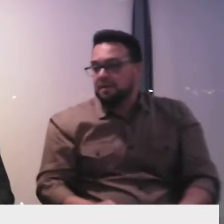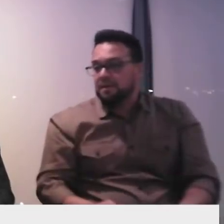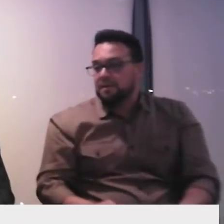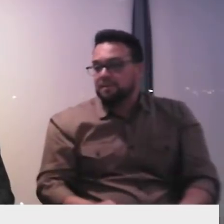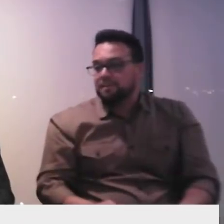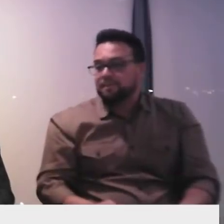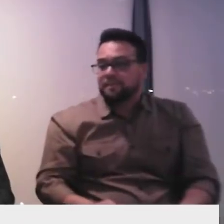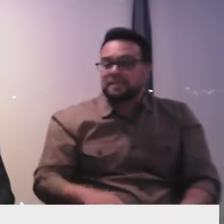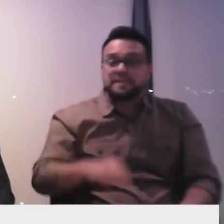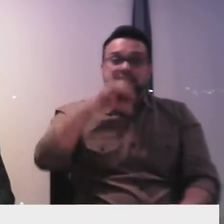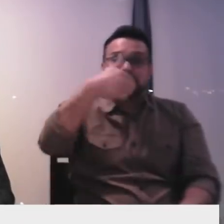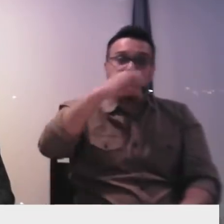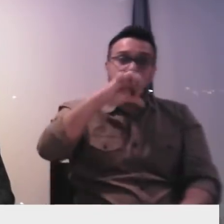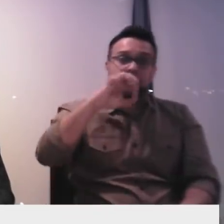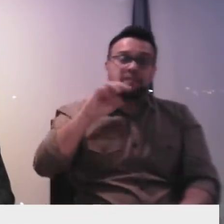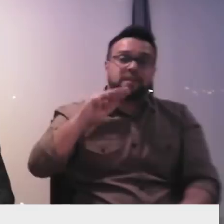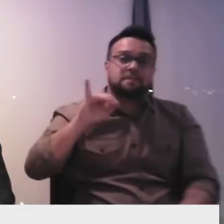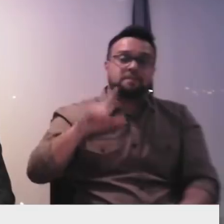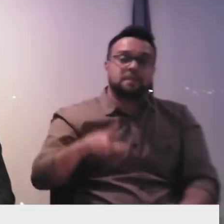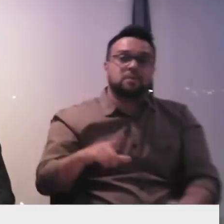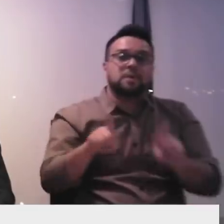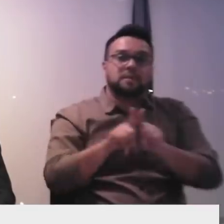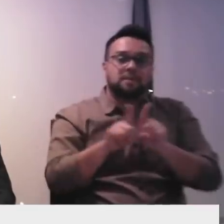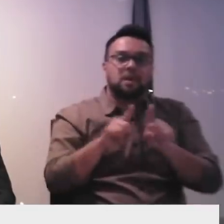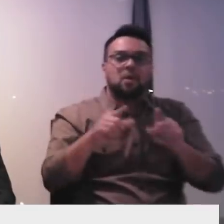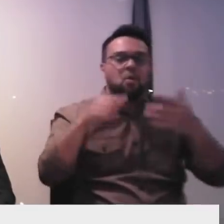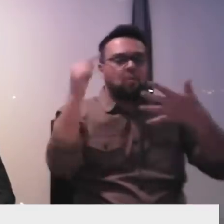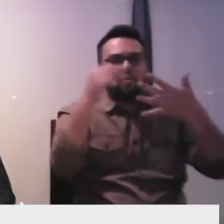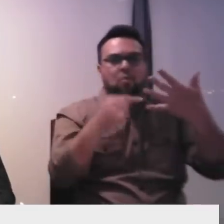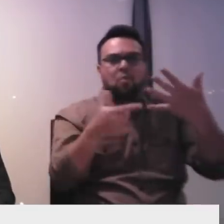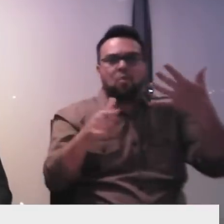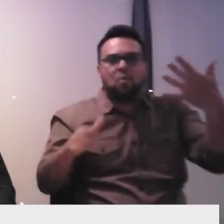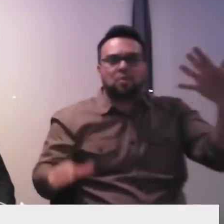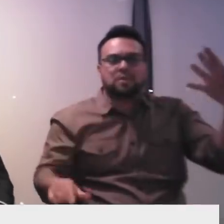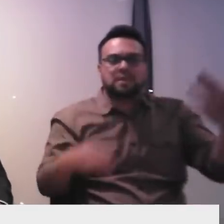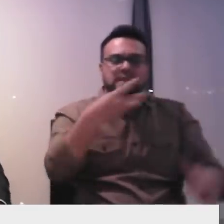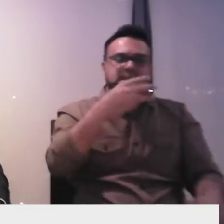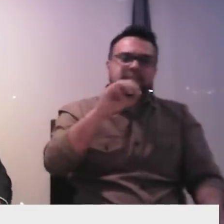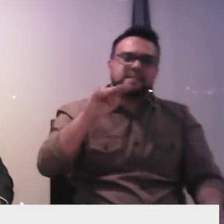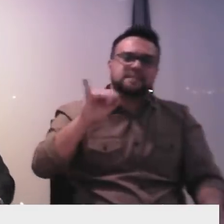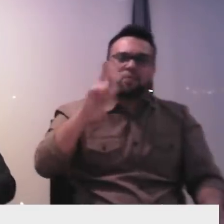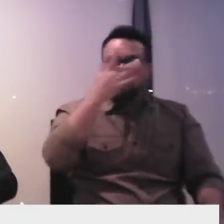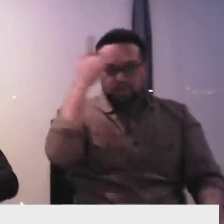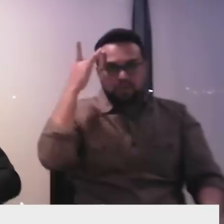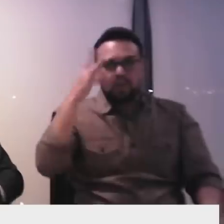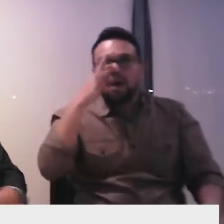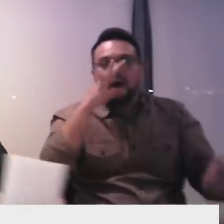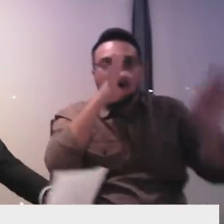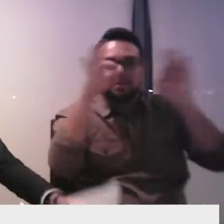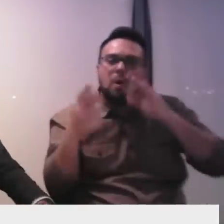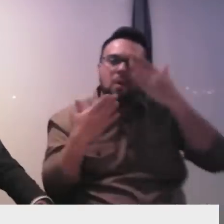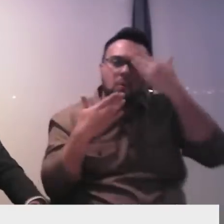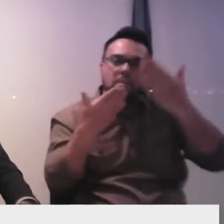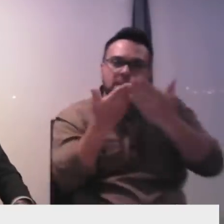990 mil pessoas. Folha Política, entre outras, né? Tá na casa de 300 mil pessoas nos assistindo aqui.